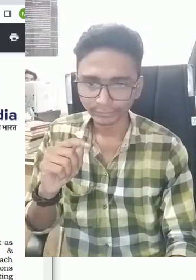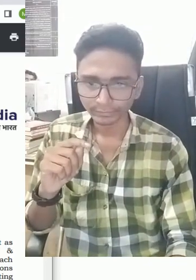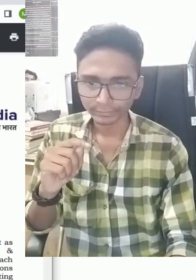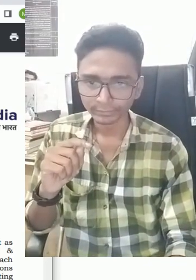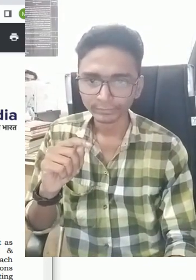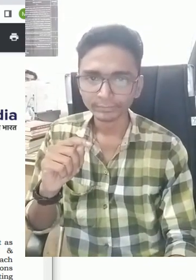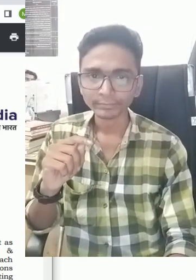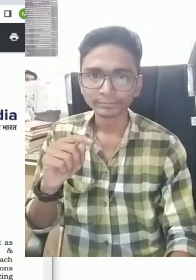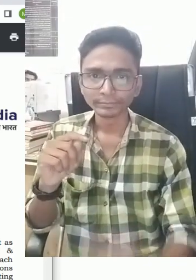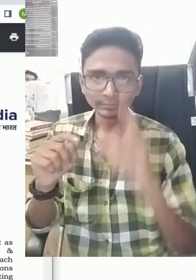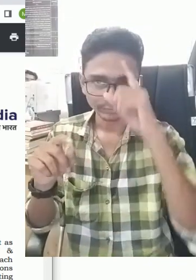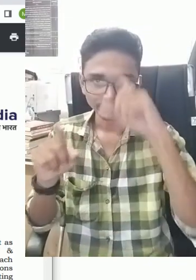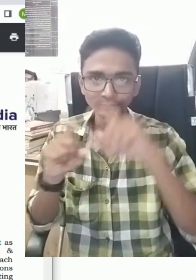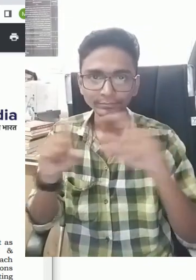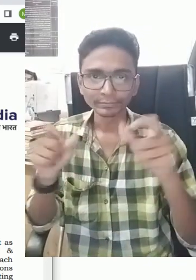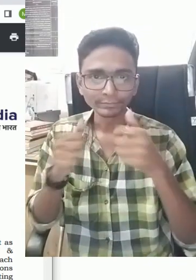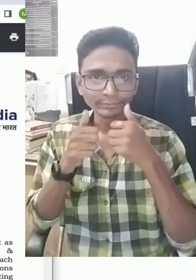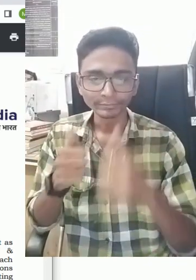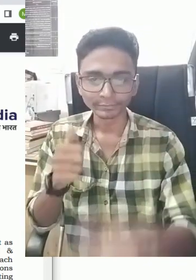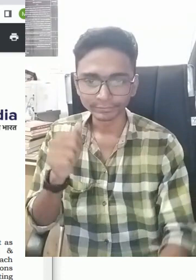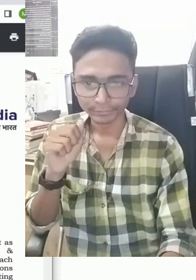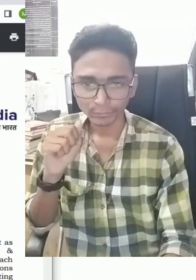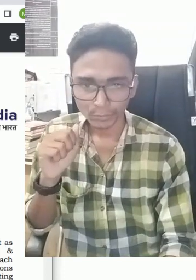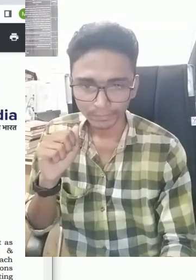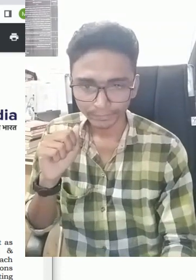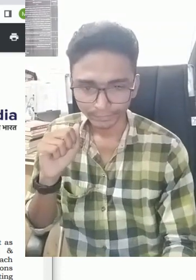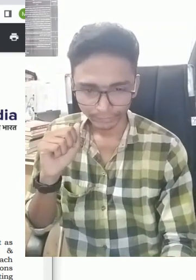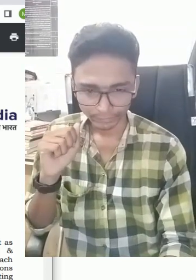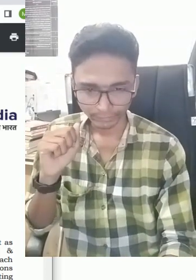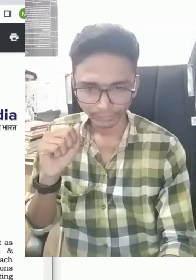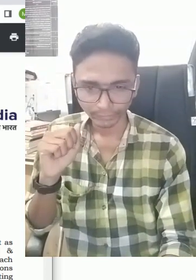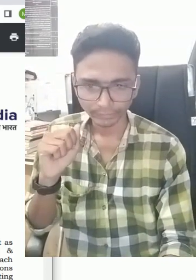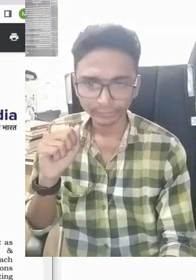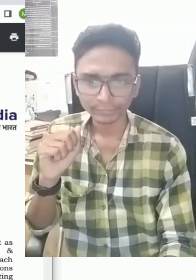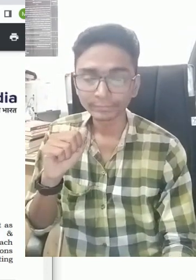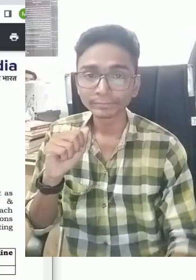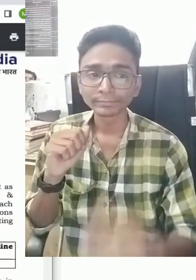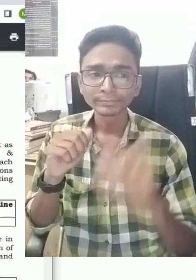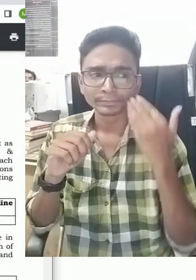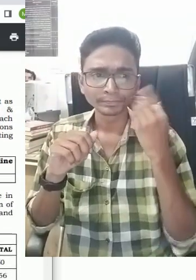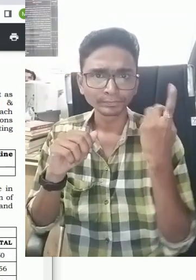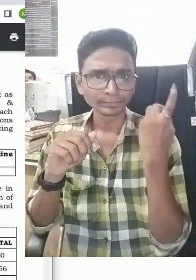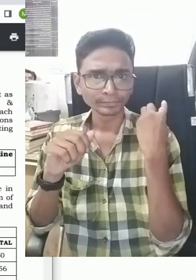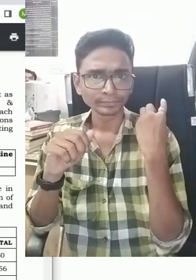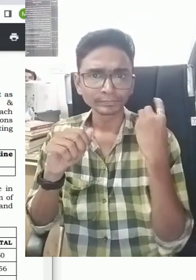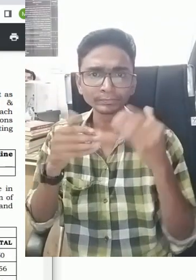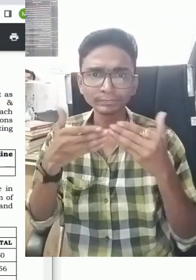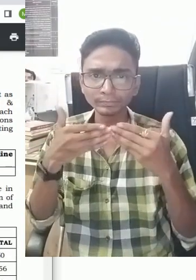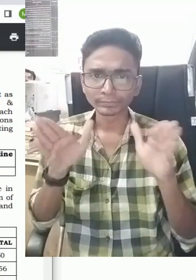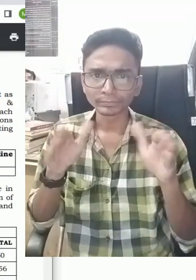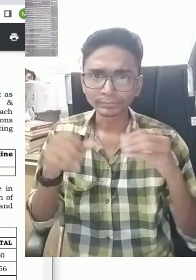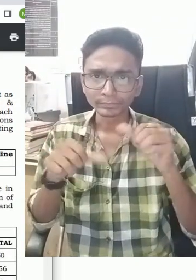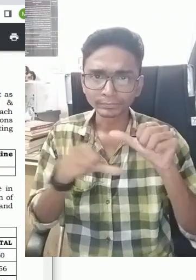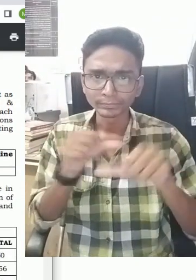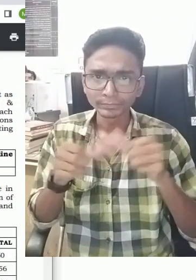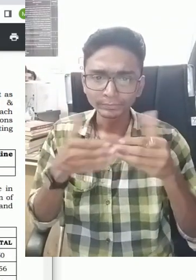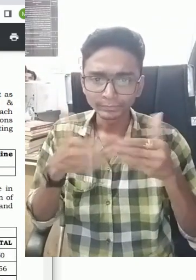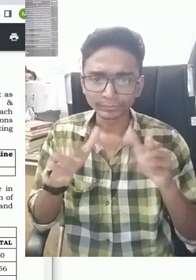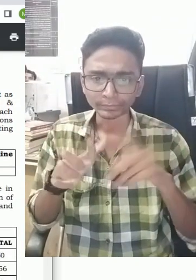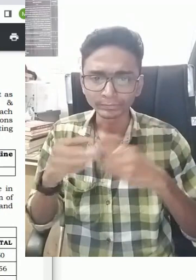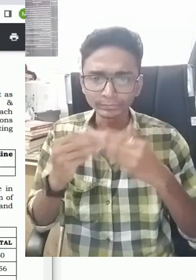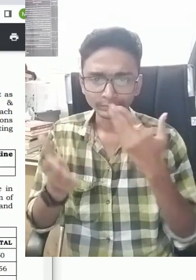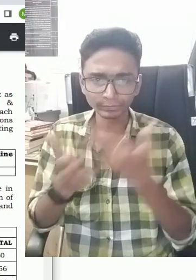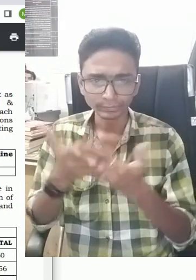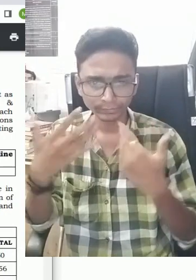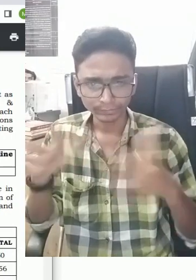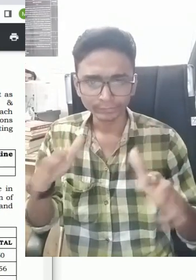हो गया ऐसा बोलना चाहिए ना मेरे एक जी भी एक चला रहा हूँ मशीन हाँ वो भैया बोलते हैं अपने घर पे जो है अपने घर का काम